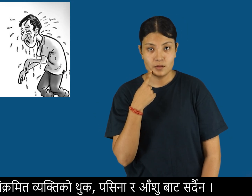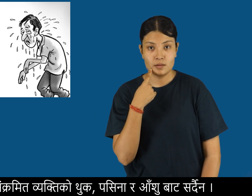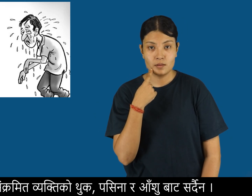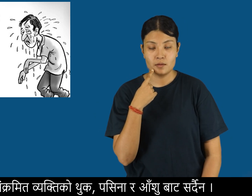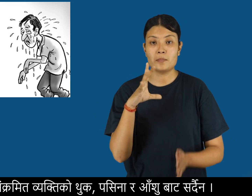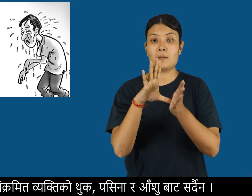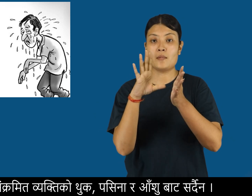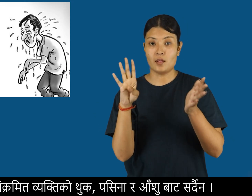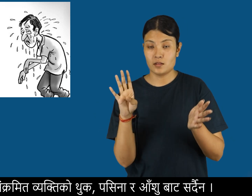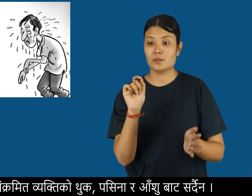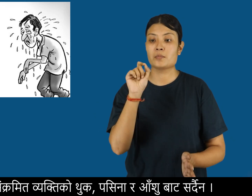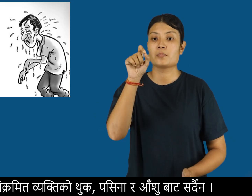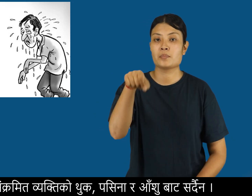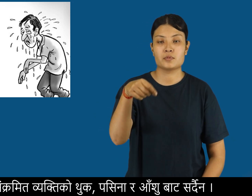र आँसुबाट सर्दैन।